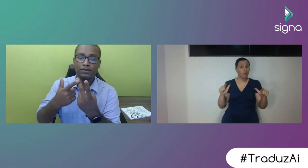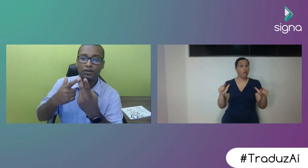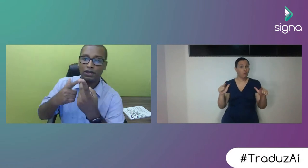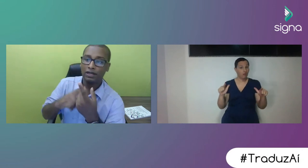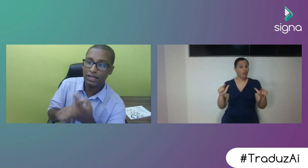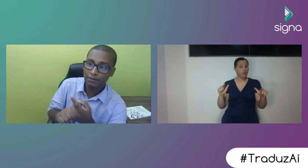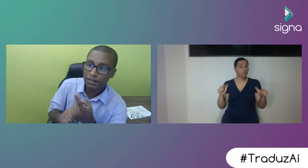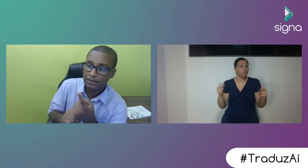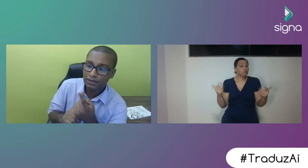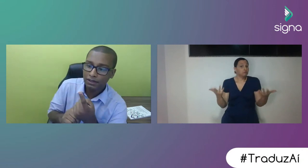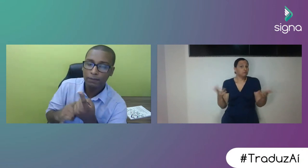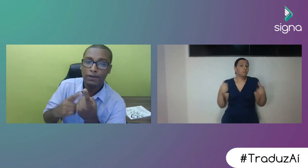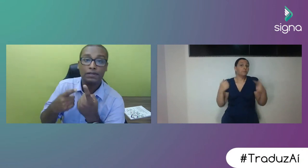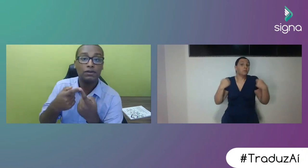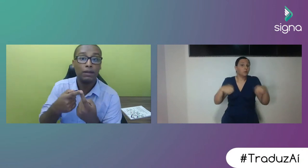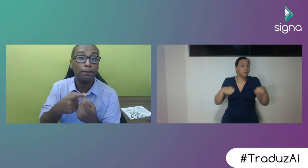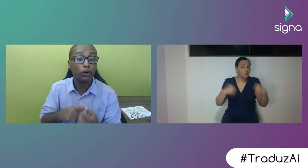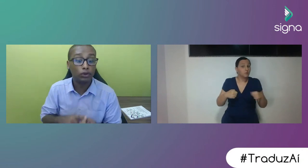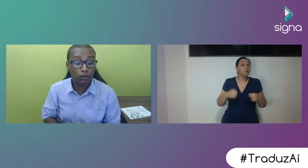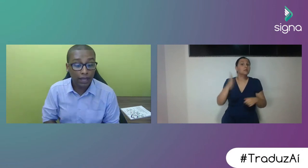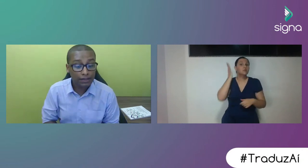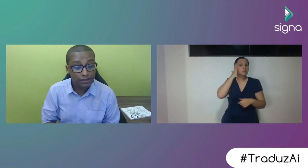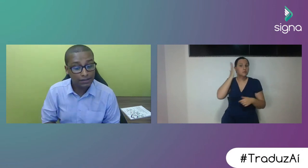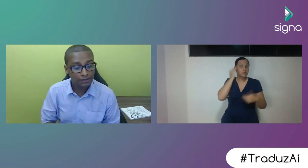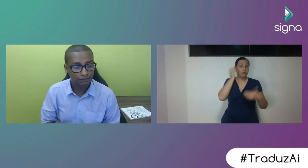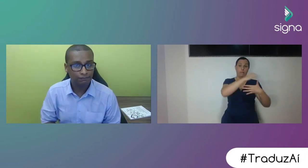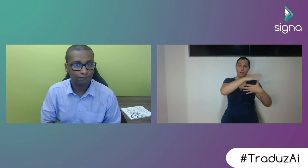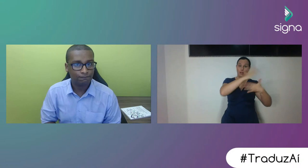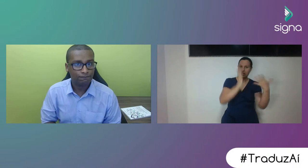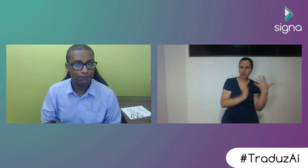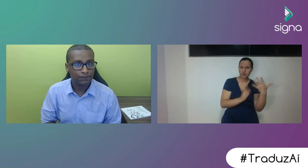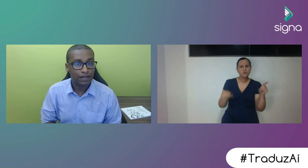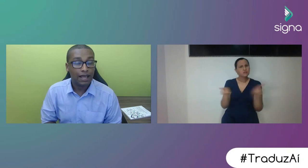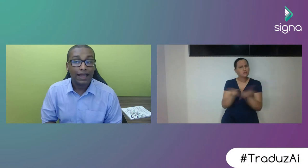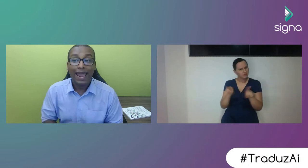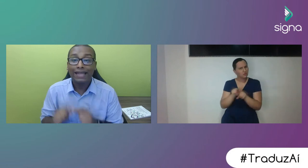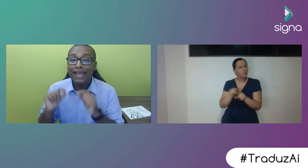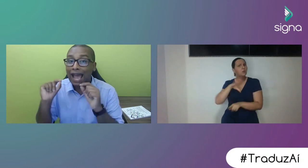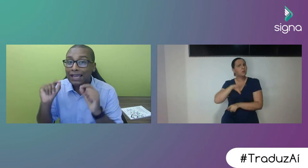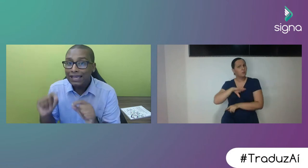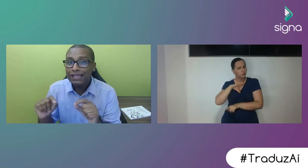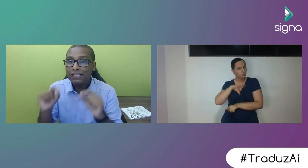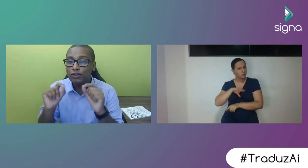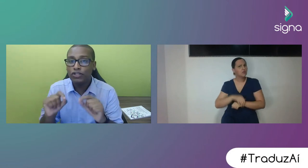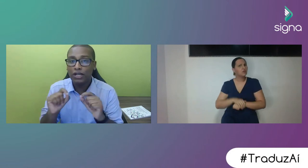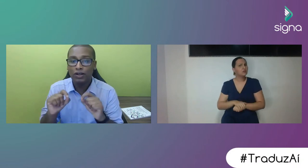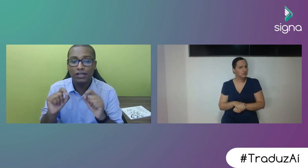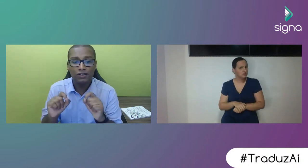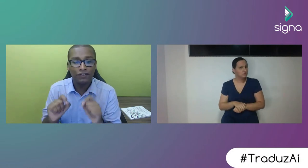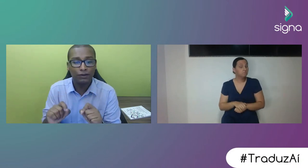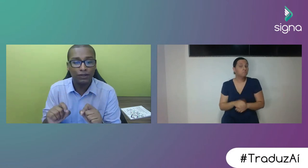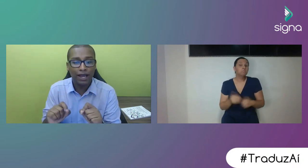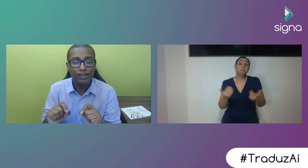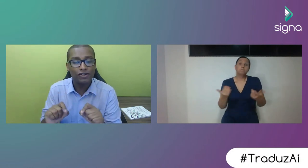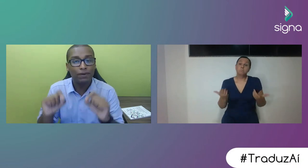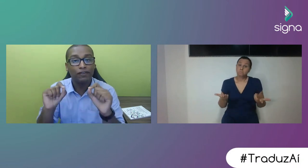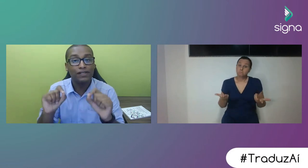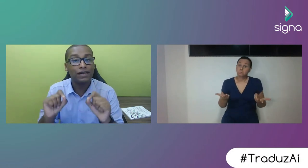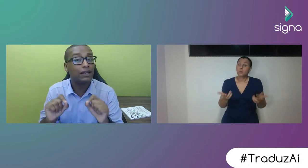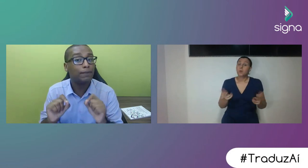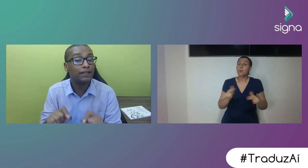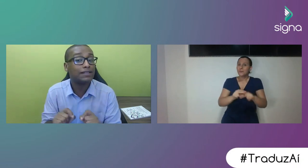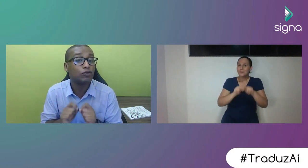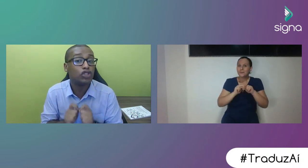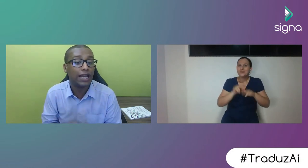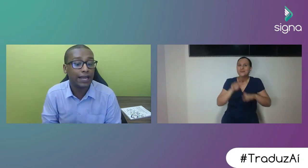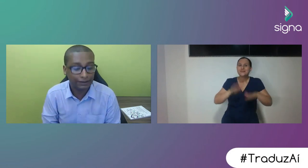Então, eu preciso ter Libras e eu preciso ter português. É daí que surge a nossa dificuldade para